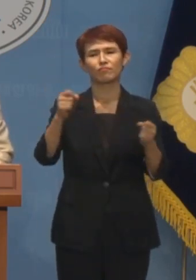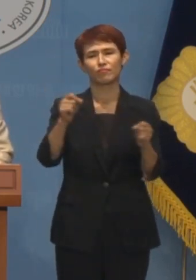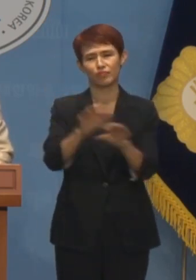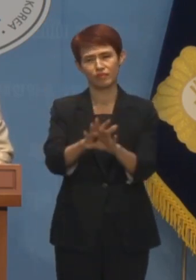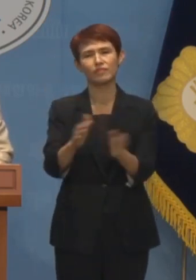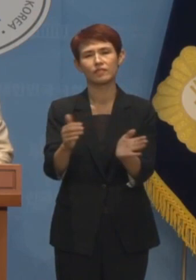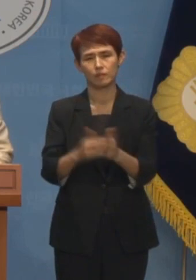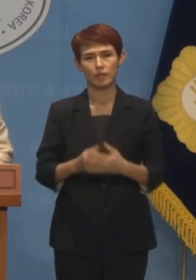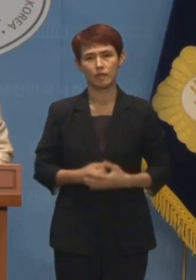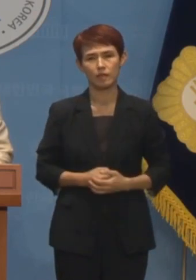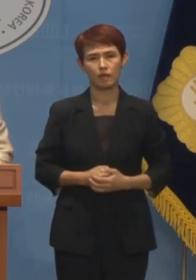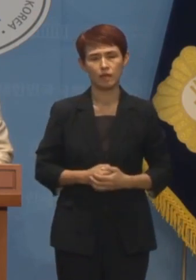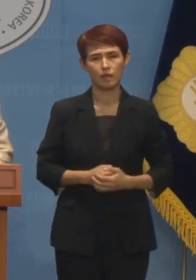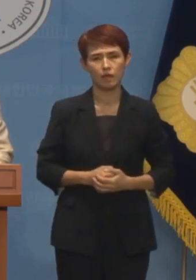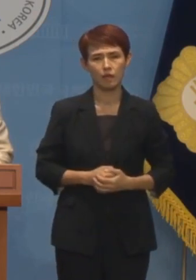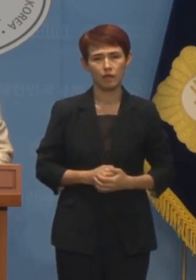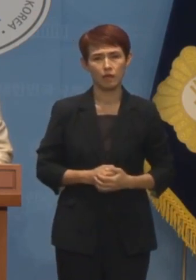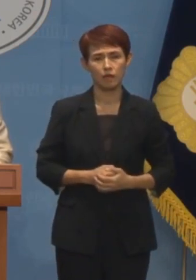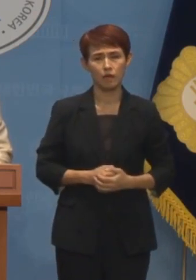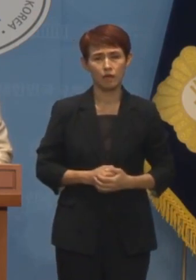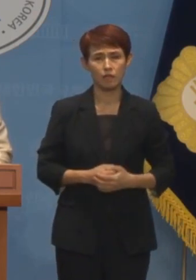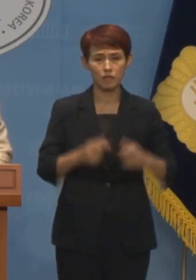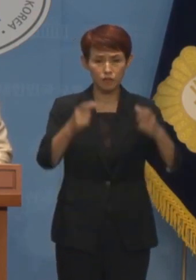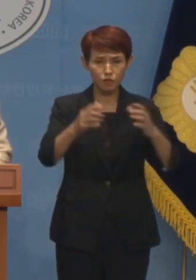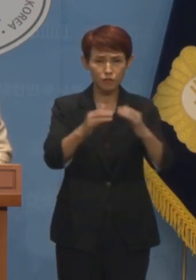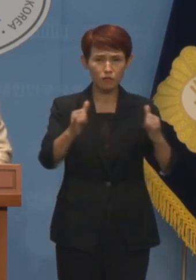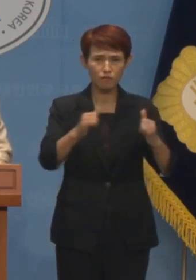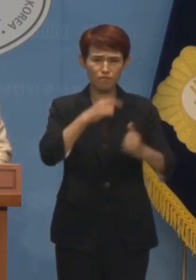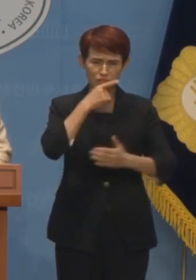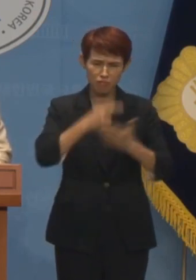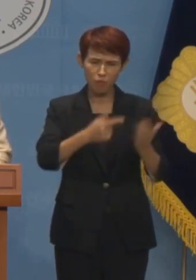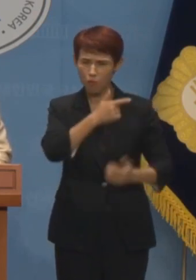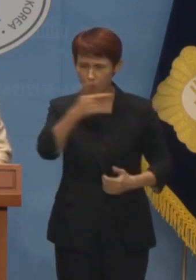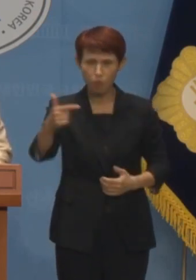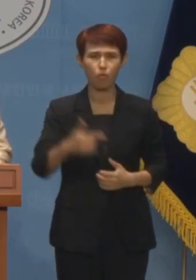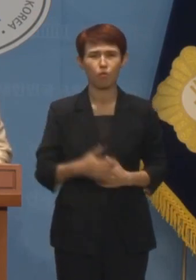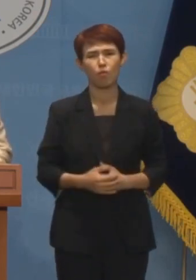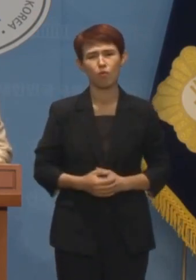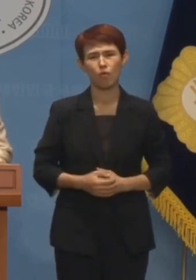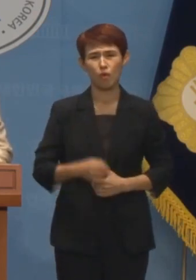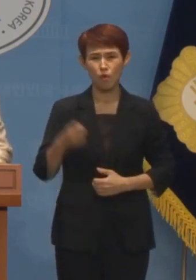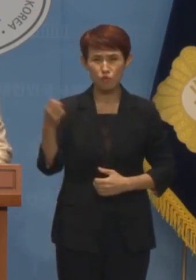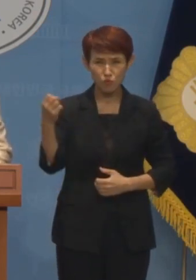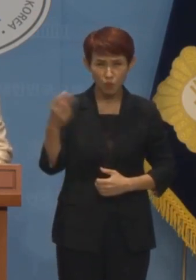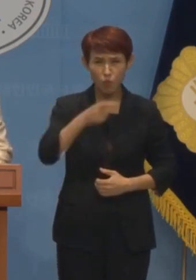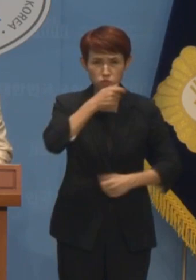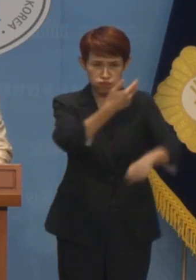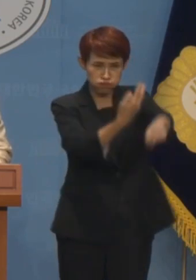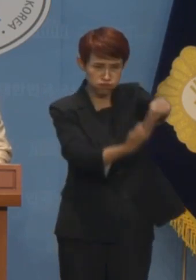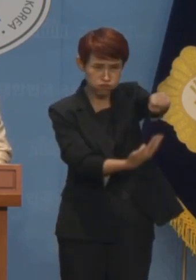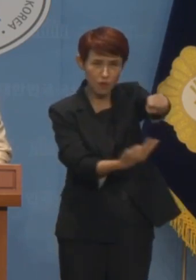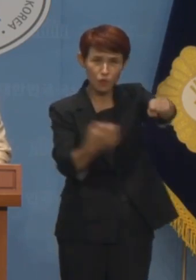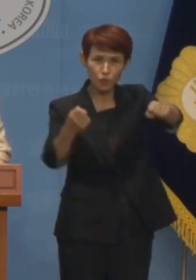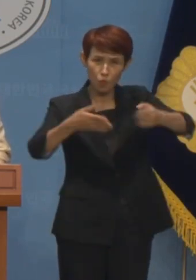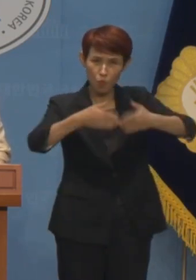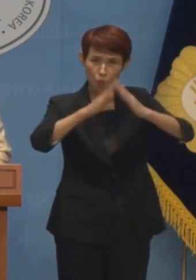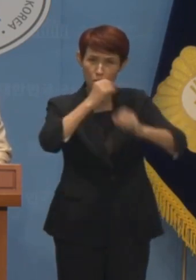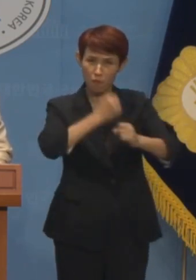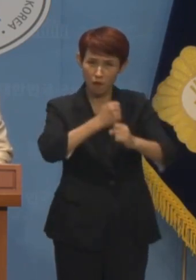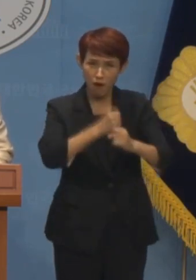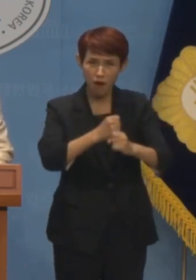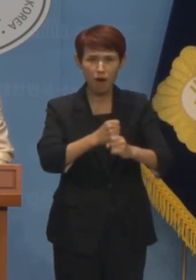양구 군민들은 수십 년 동안 피해를 본 것이 이만저만이 아닌데 또 댐을 건설하겠다고